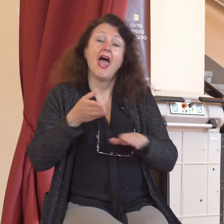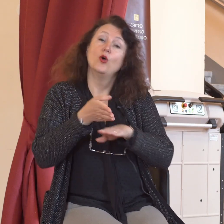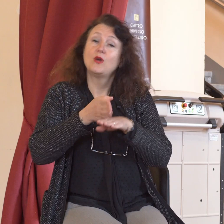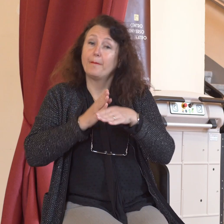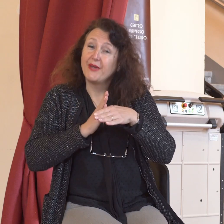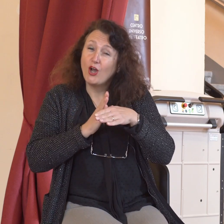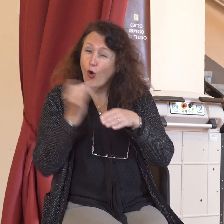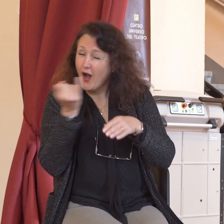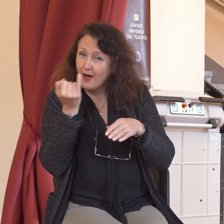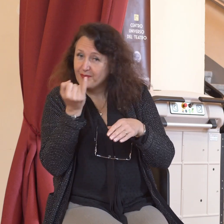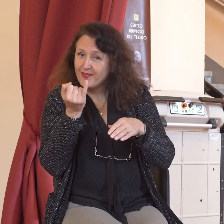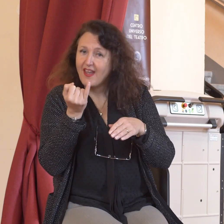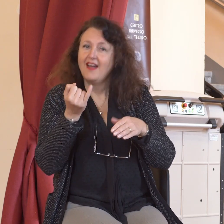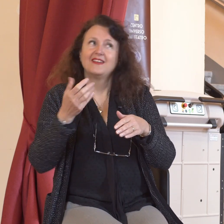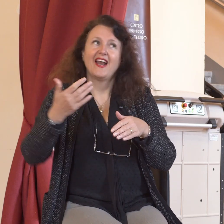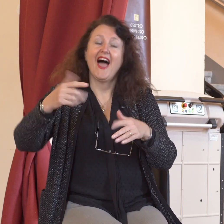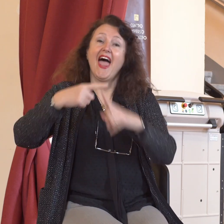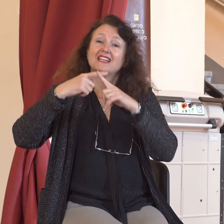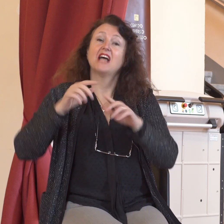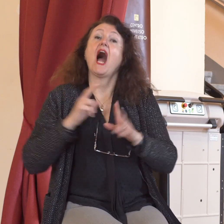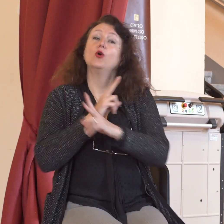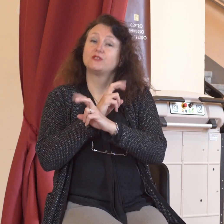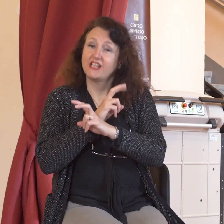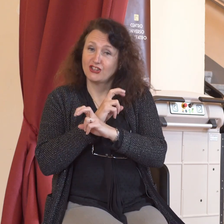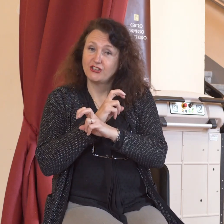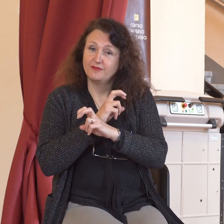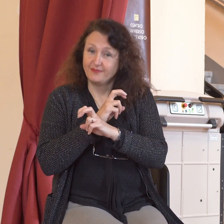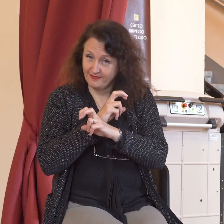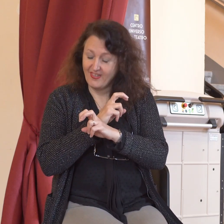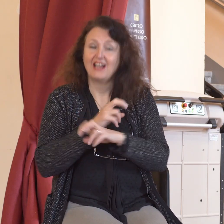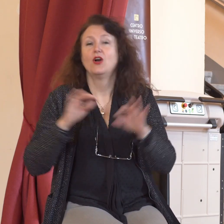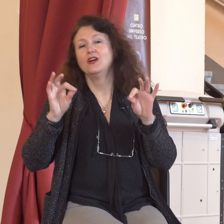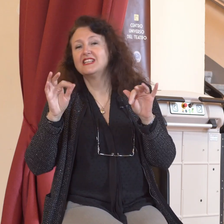è una piccola della ex Austria. Il di